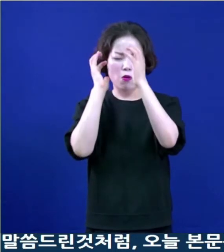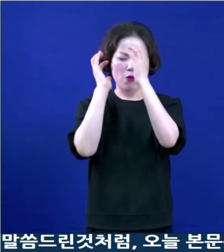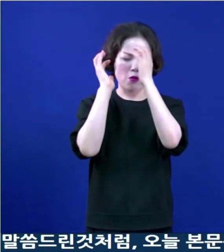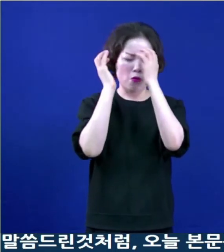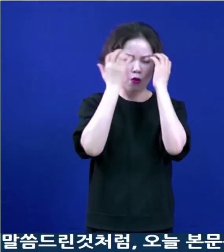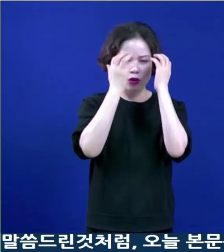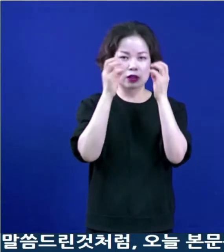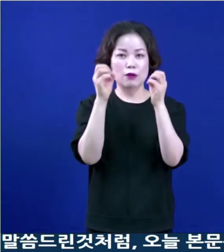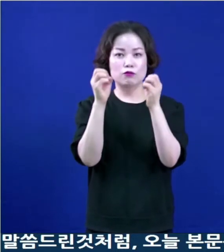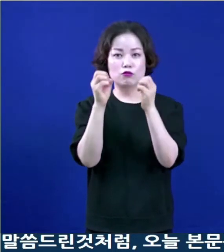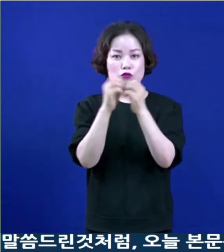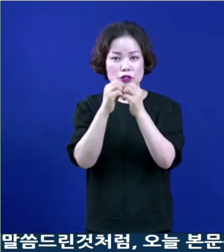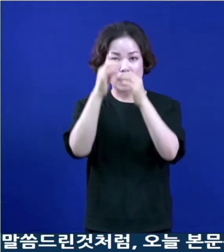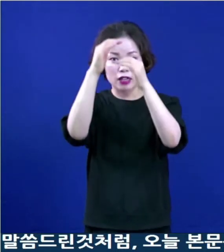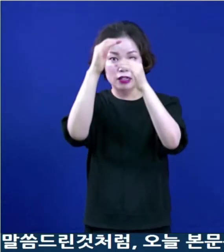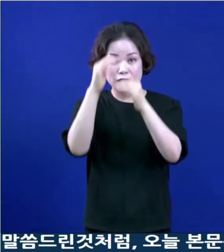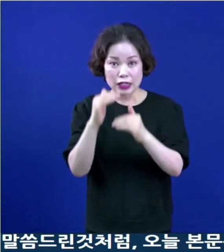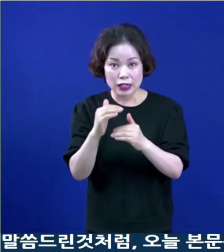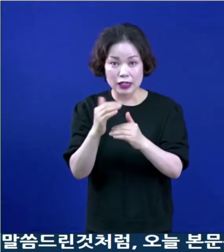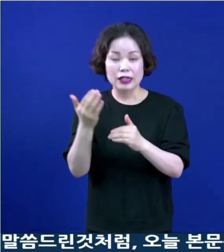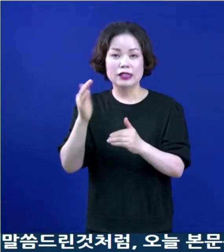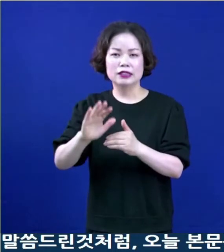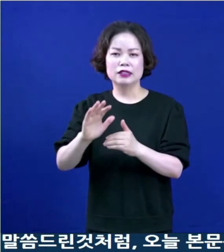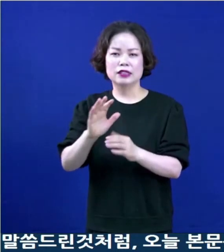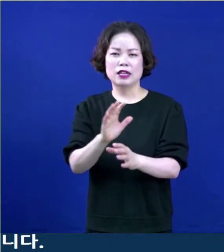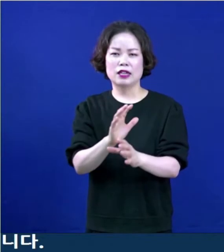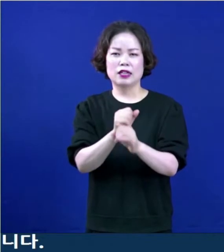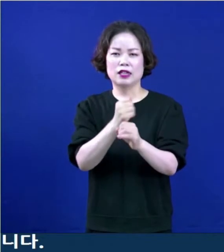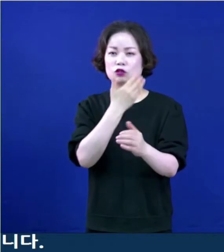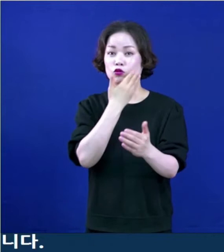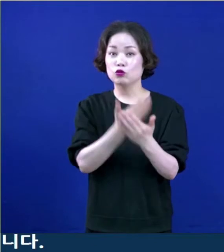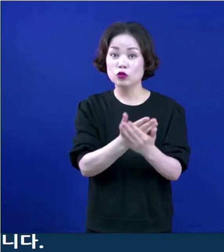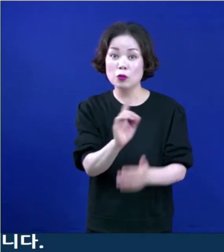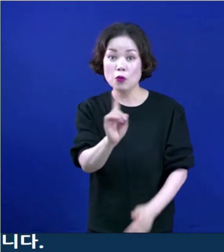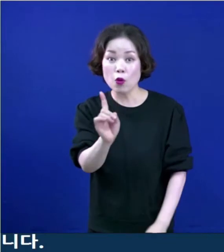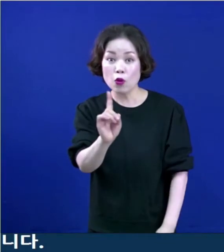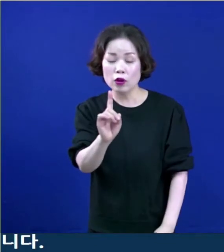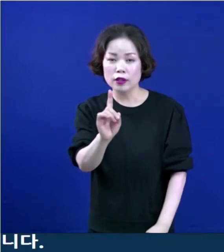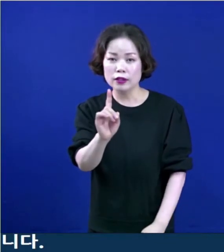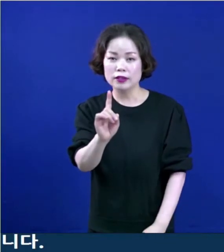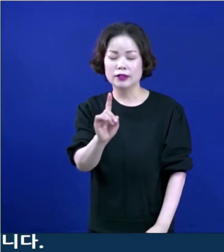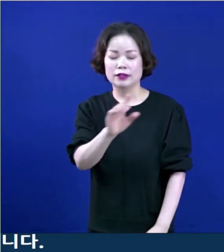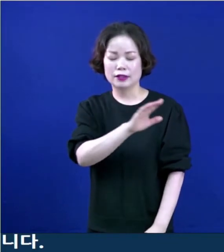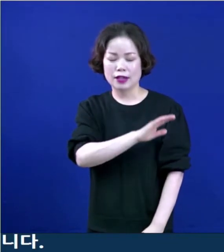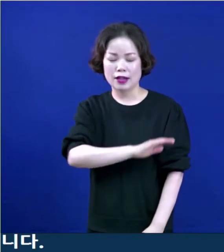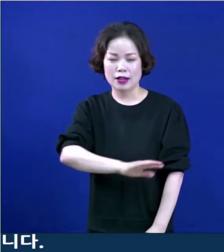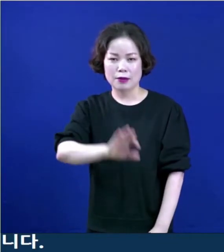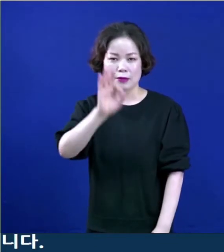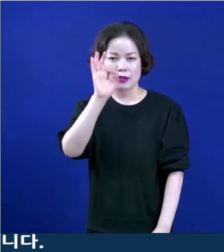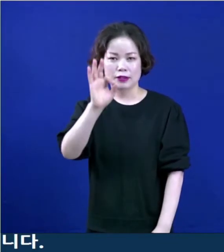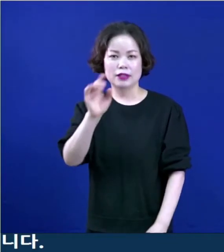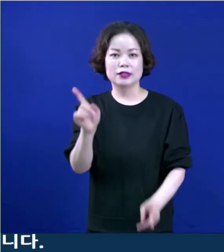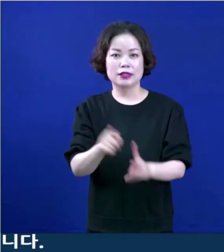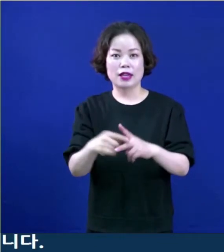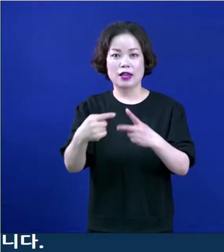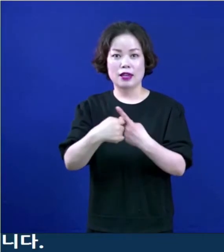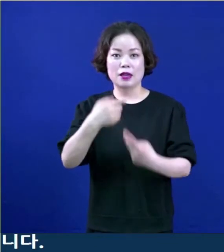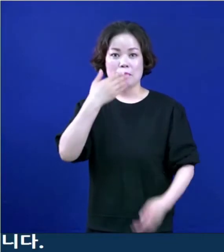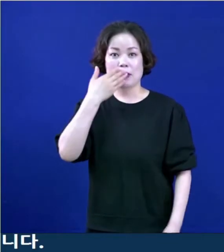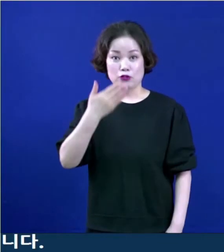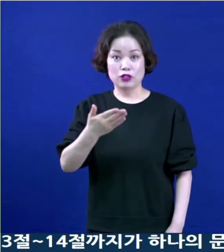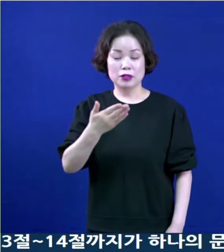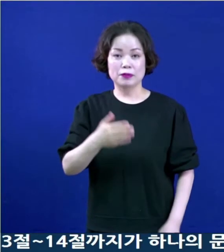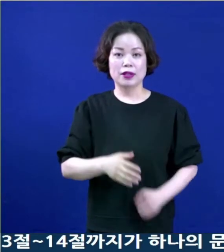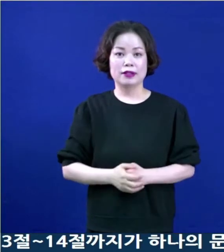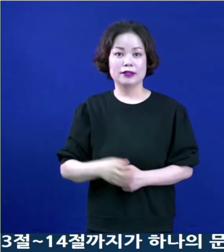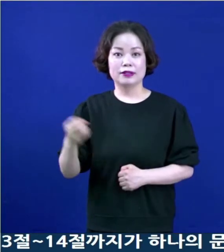문장인데 이 복잡한 문장의 핵심이 무엇인지를 잘 짚고 넘어가야 이 문장이 이해가 됩니다. 자, 다시